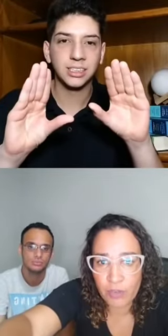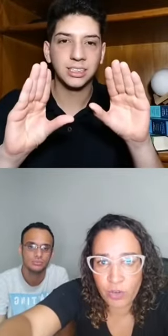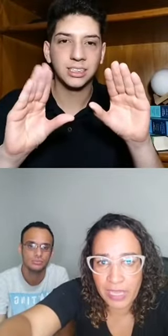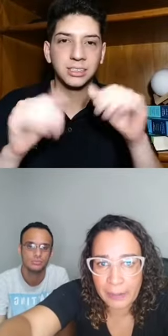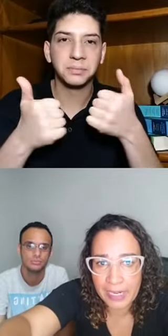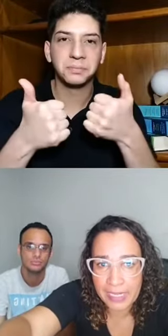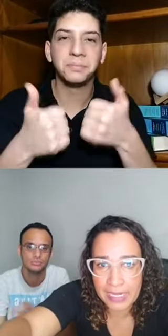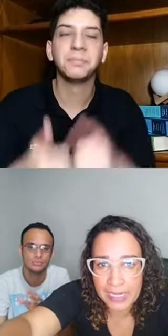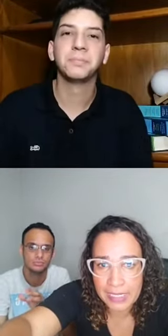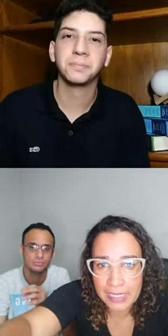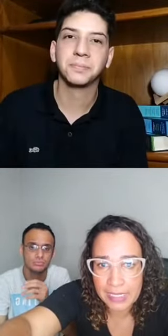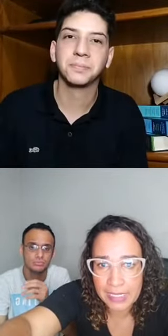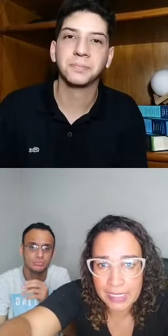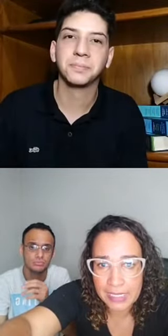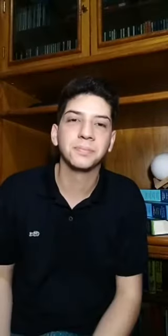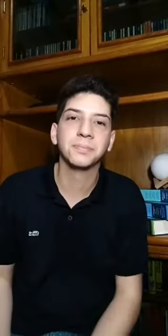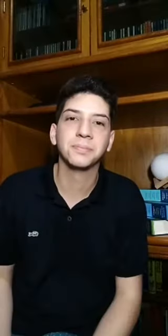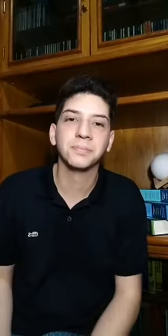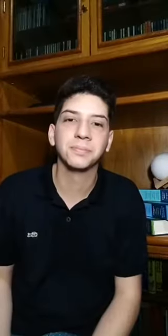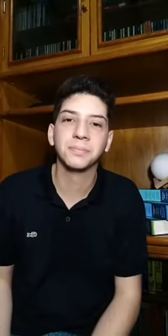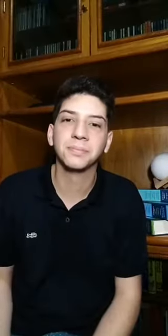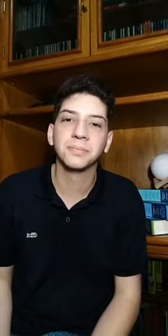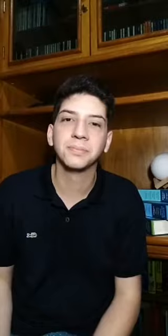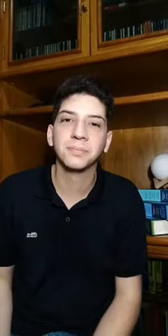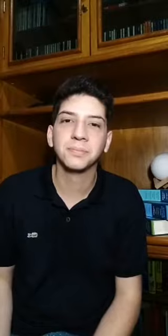Tá, eu vou voltar, peraí.